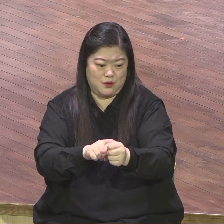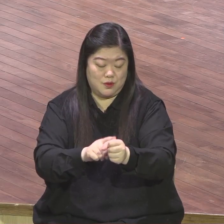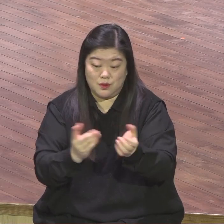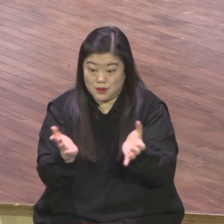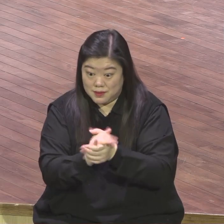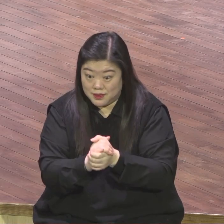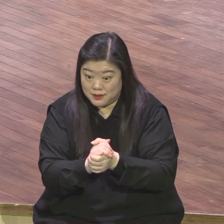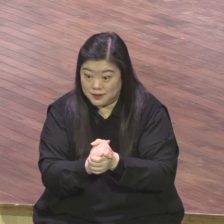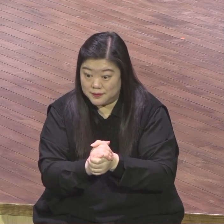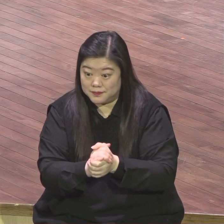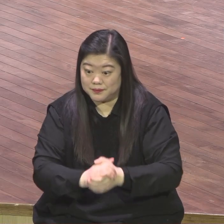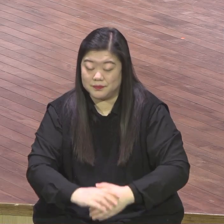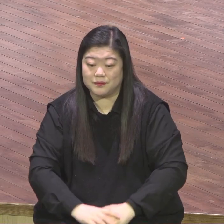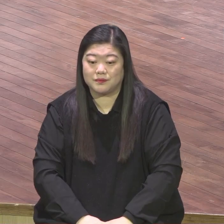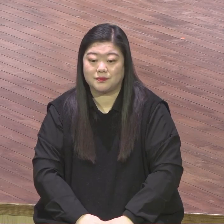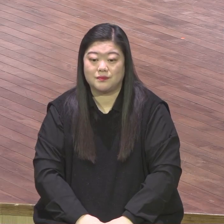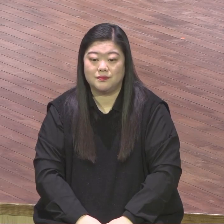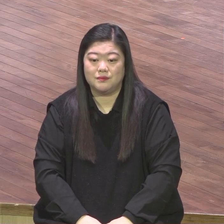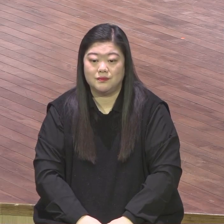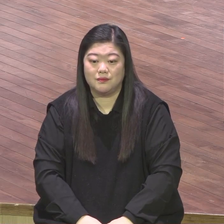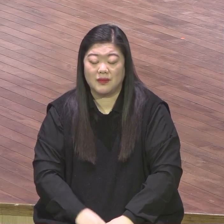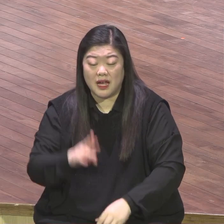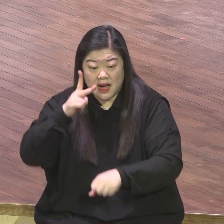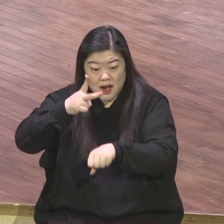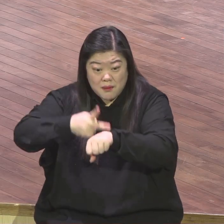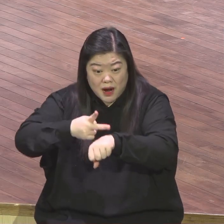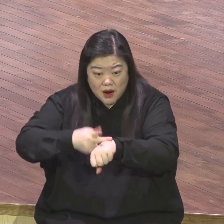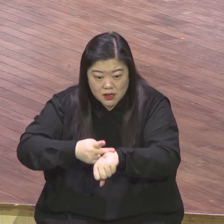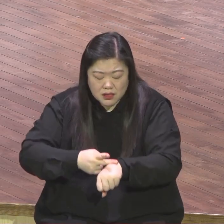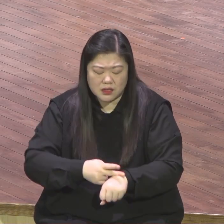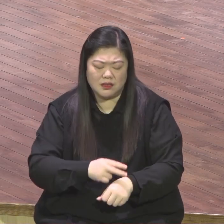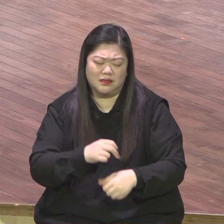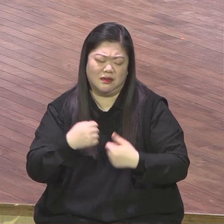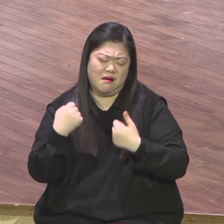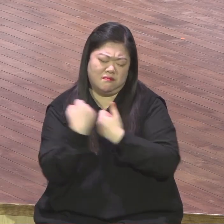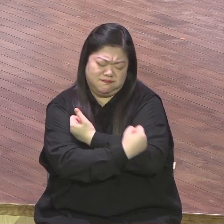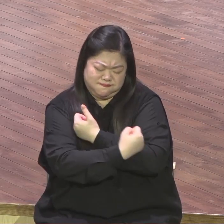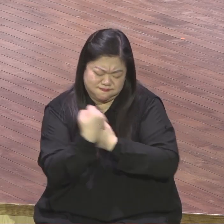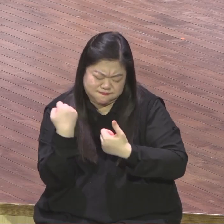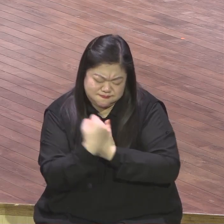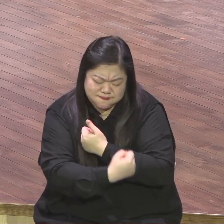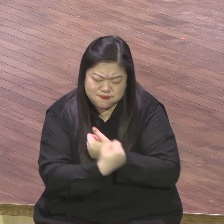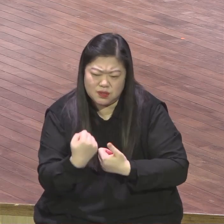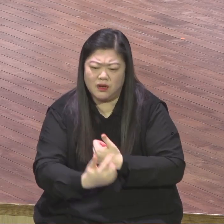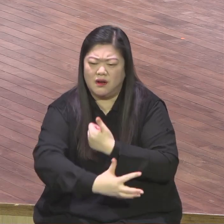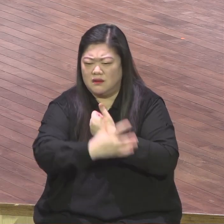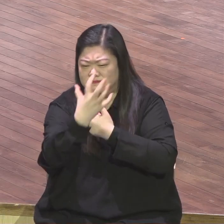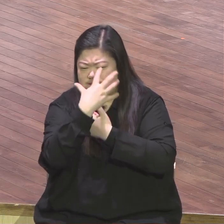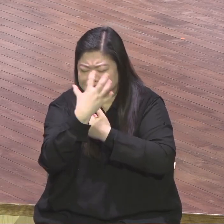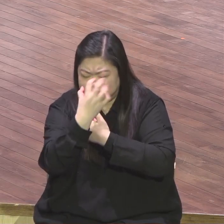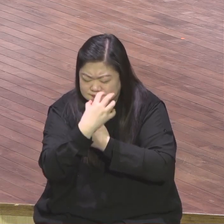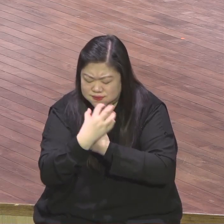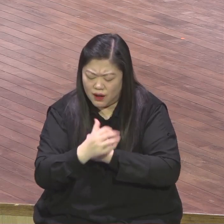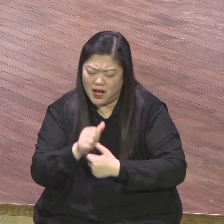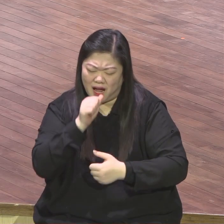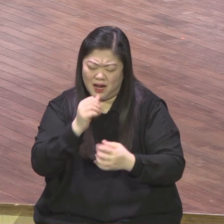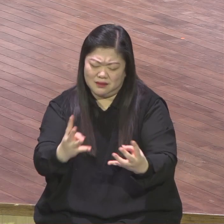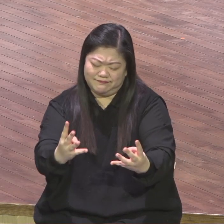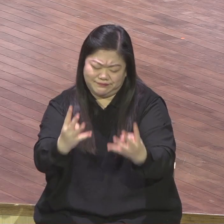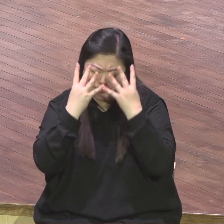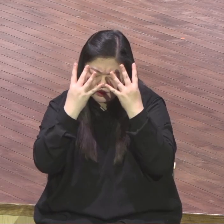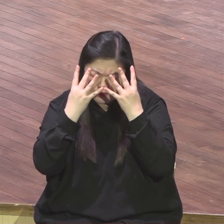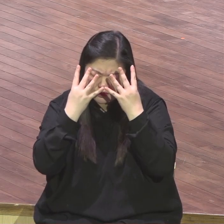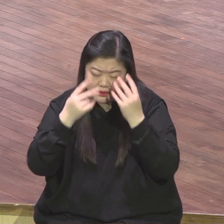사도 바울이 그 많은 핍박과 고통을 받으면서도 감옥에 갇혀 있으면서도